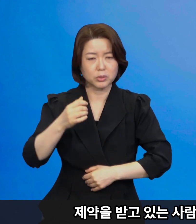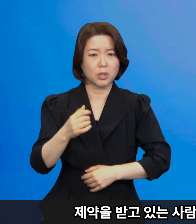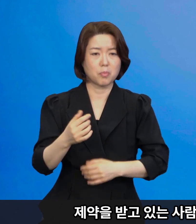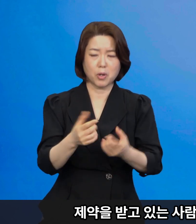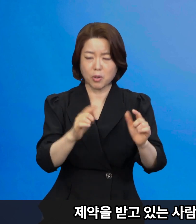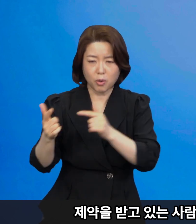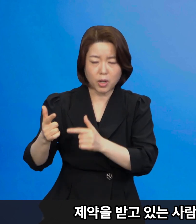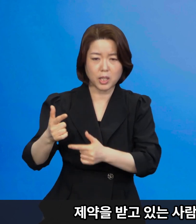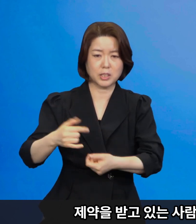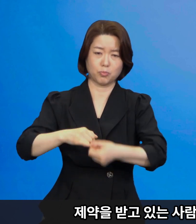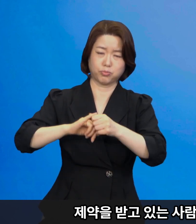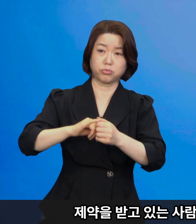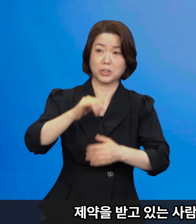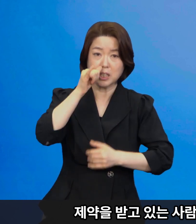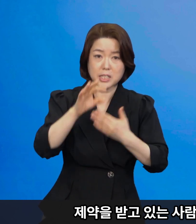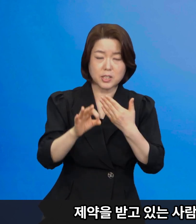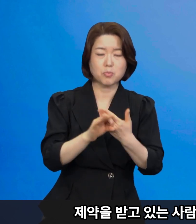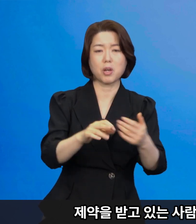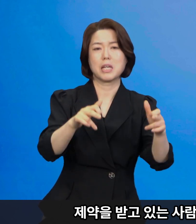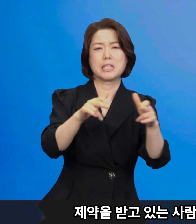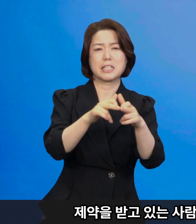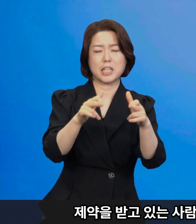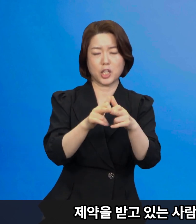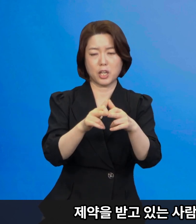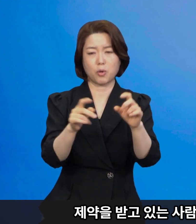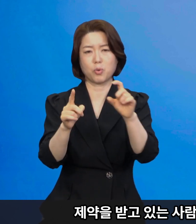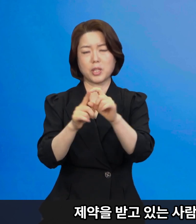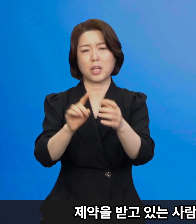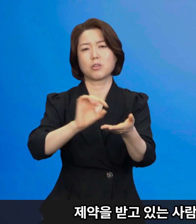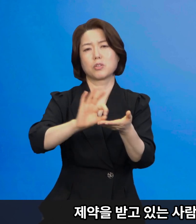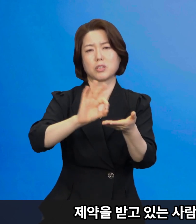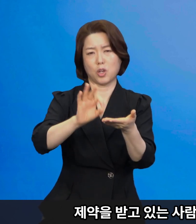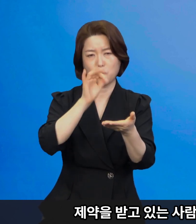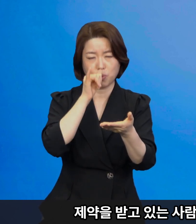있는 사람을 장애인이라고 표현합니다.